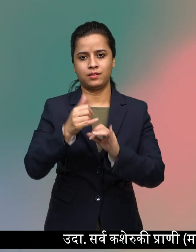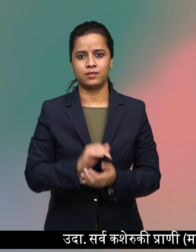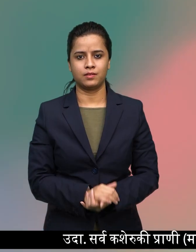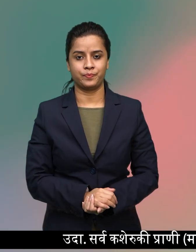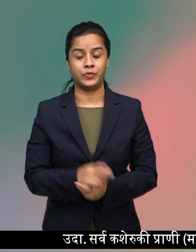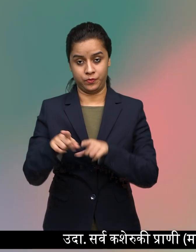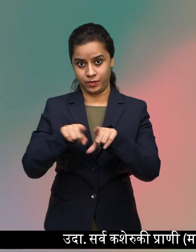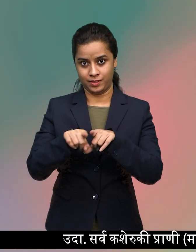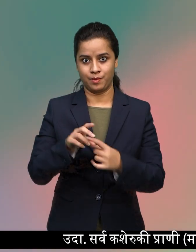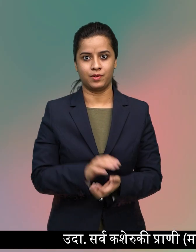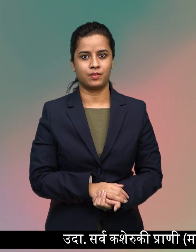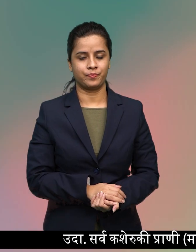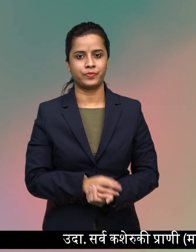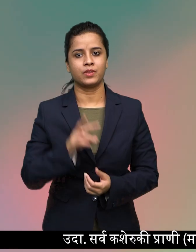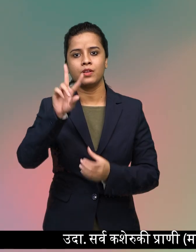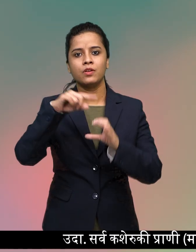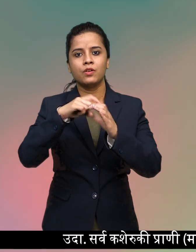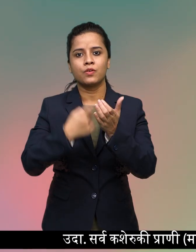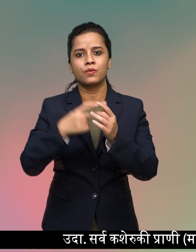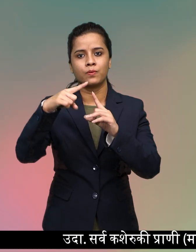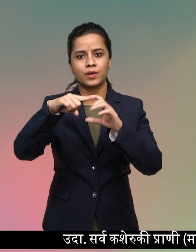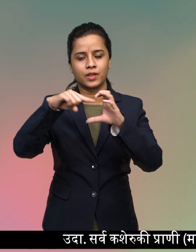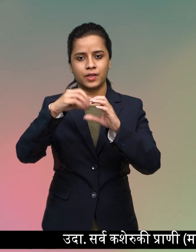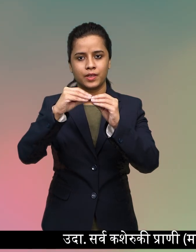उदाहरणार्थ सर्वकशेरुकी प्राणी.